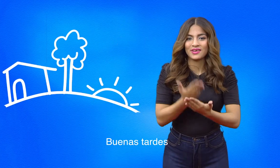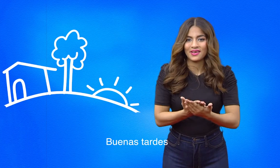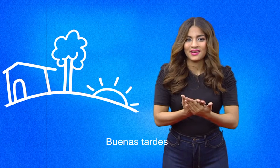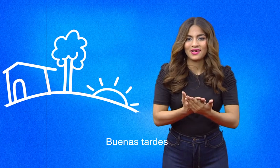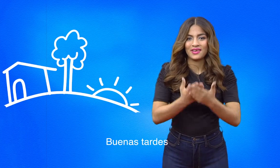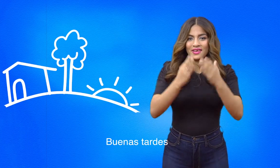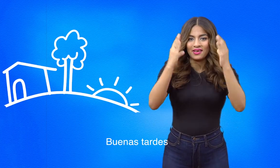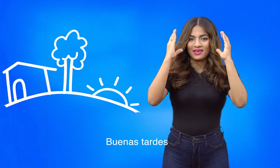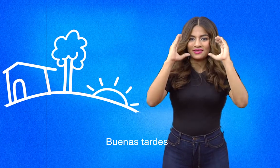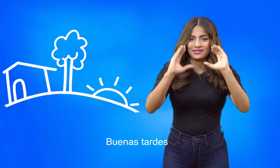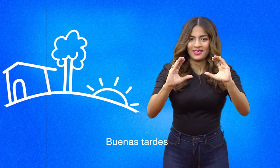Buenas tardes.